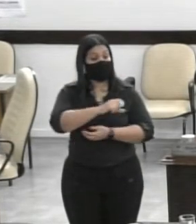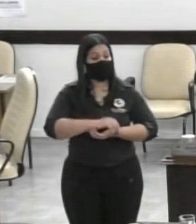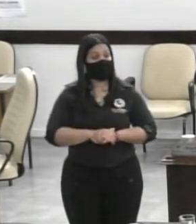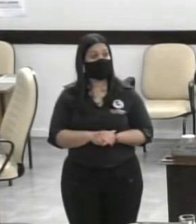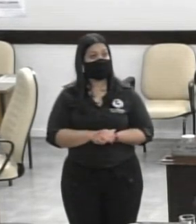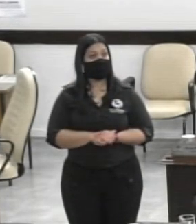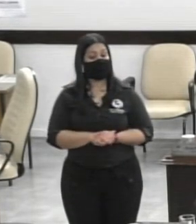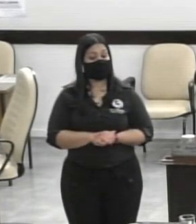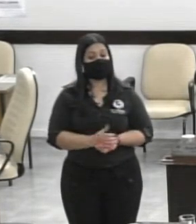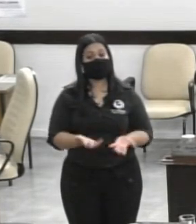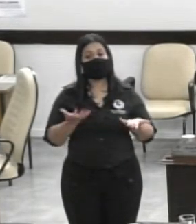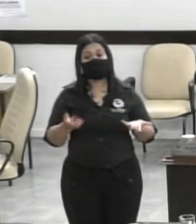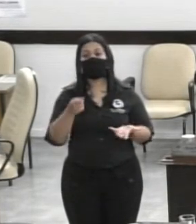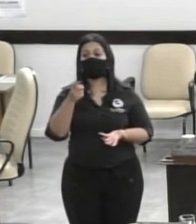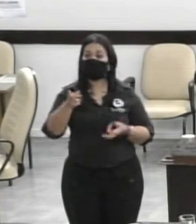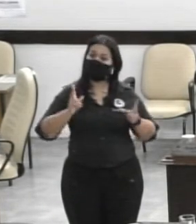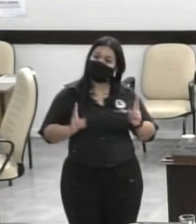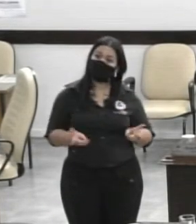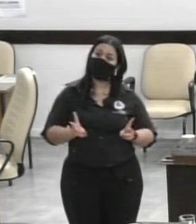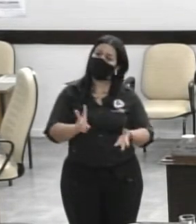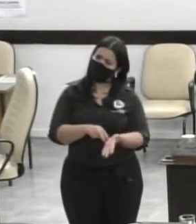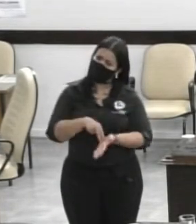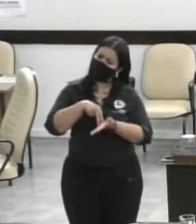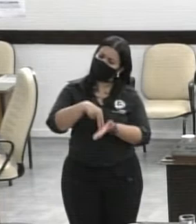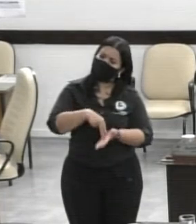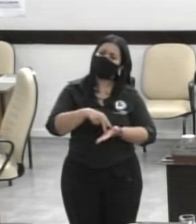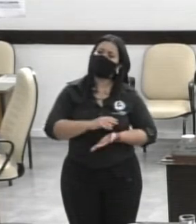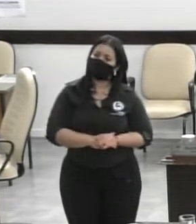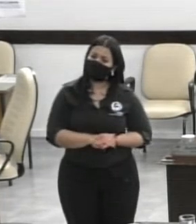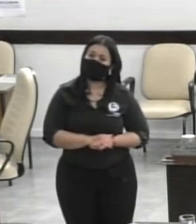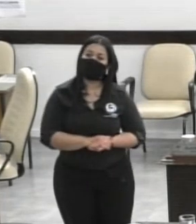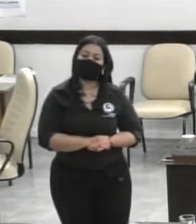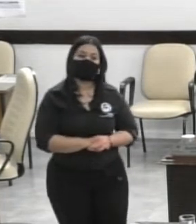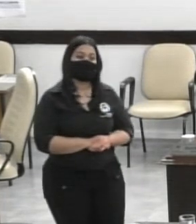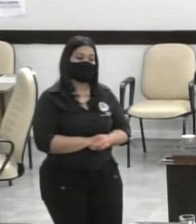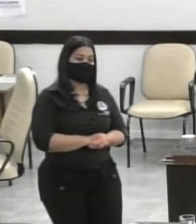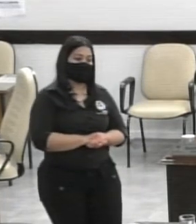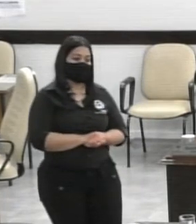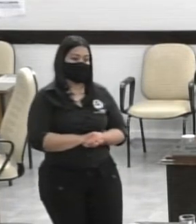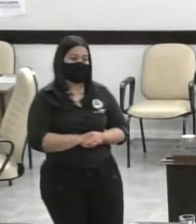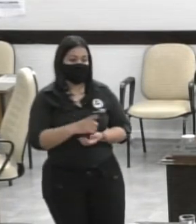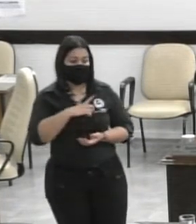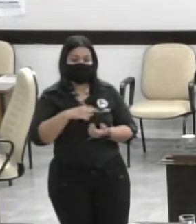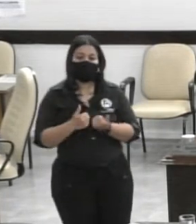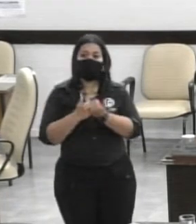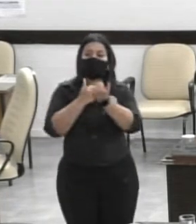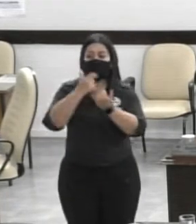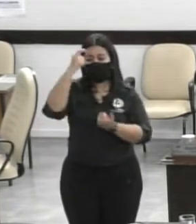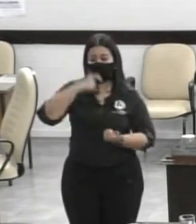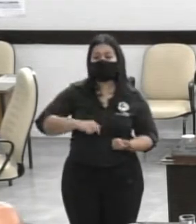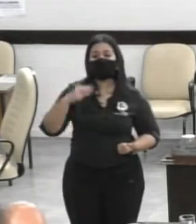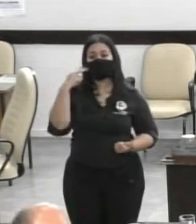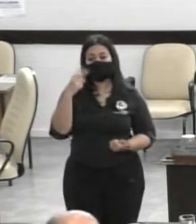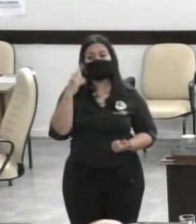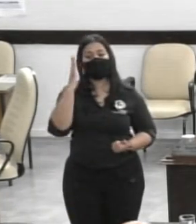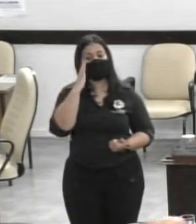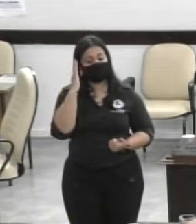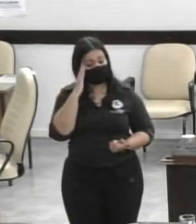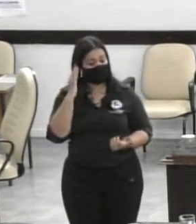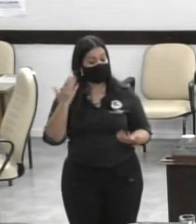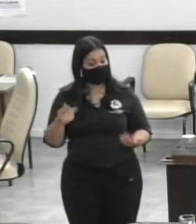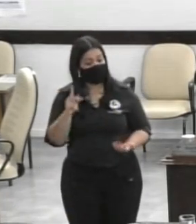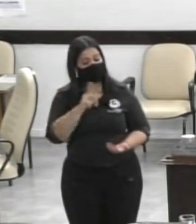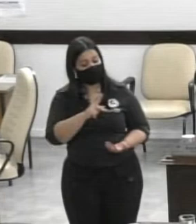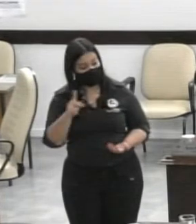Eu gostaria que a senhora continuasse firme, a senhora conta com o apoio desse vereador, entenda a situação dos